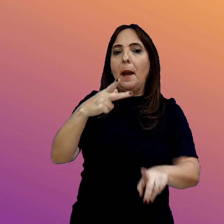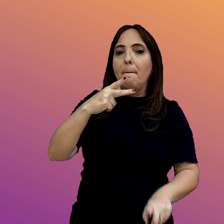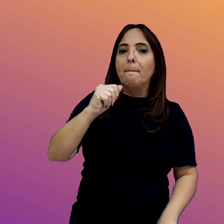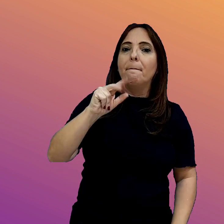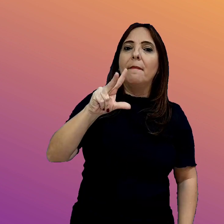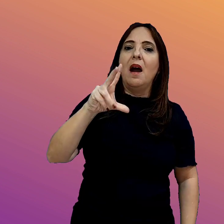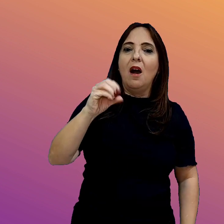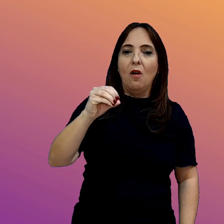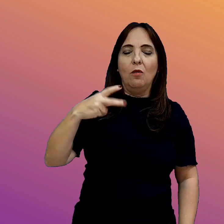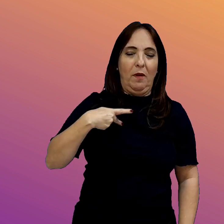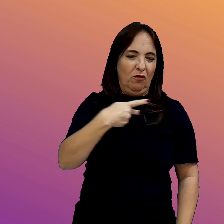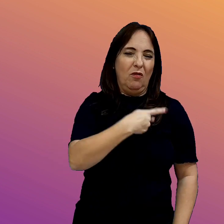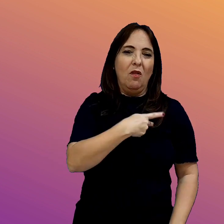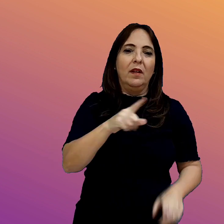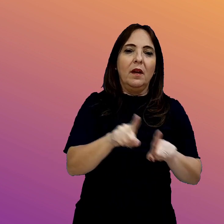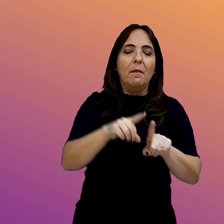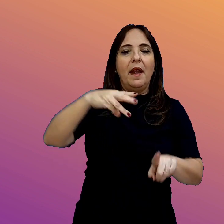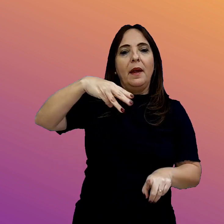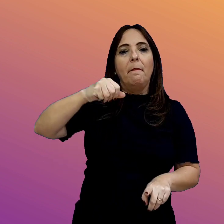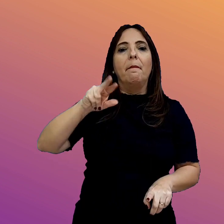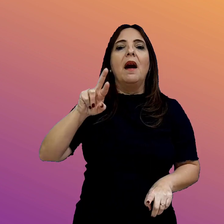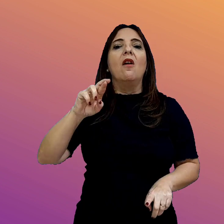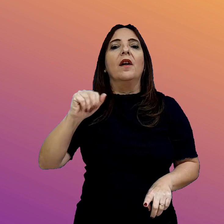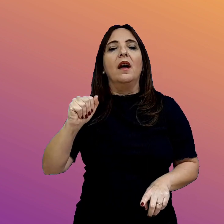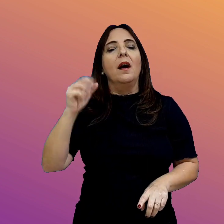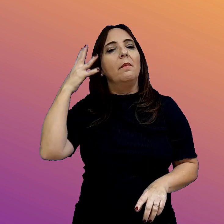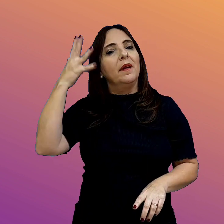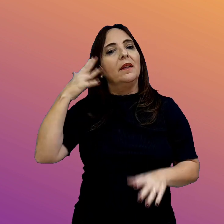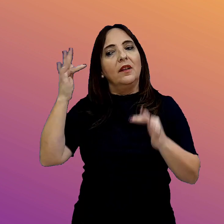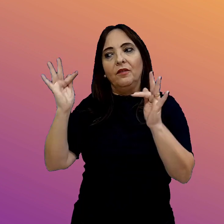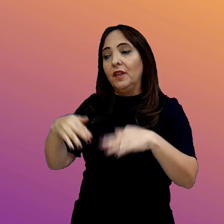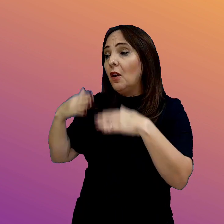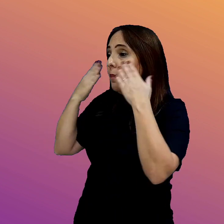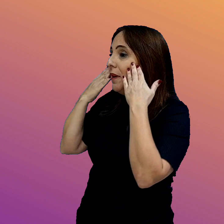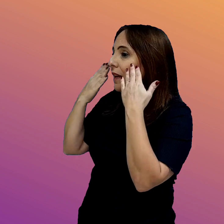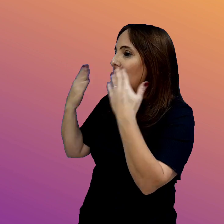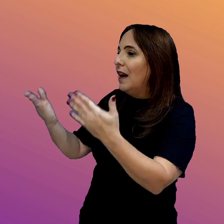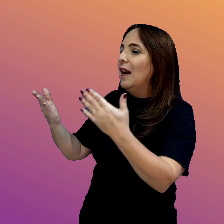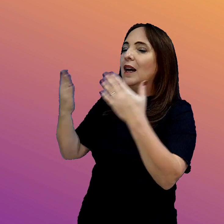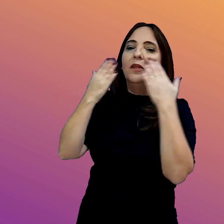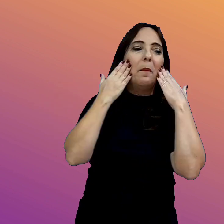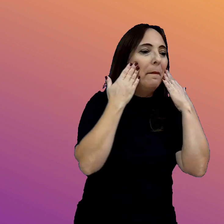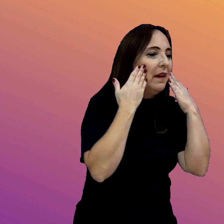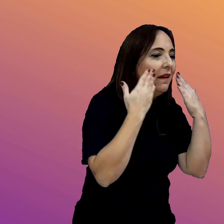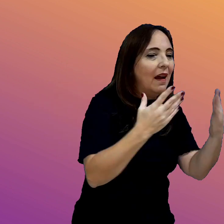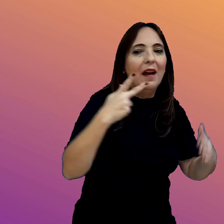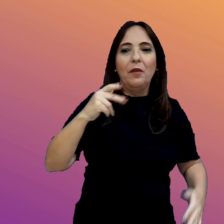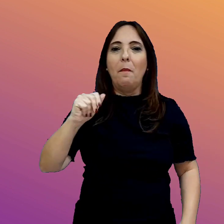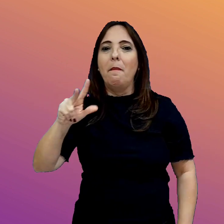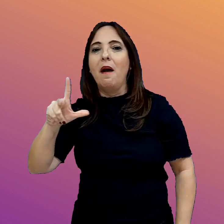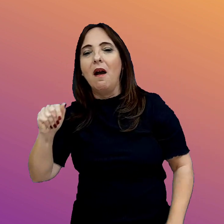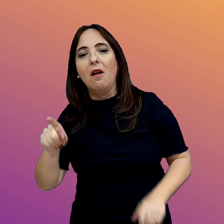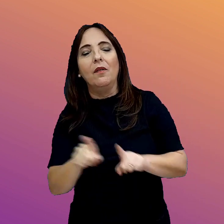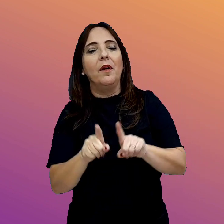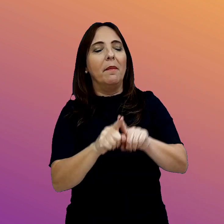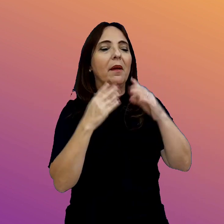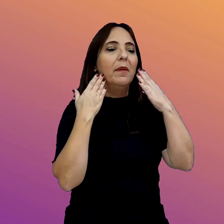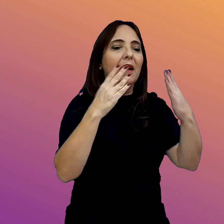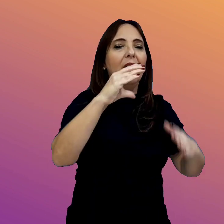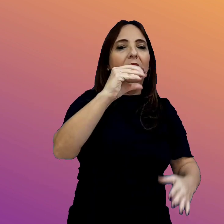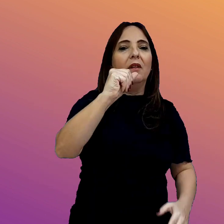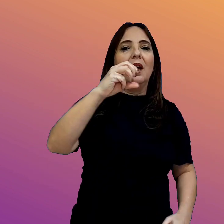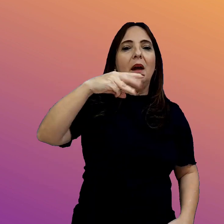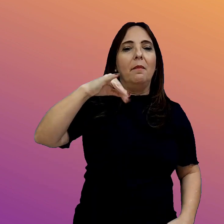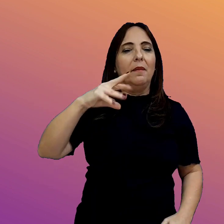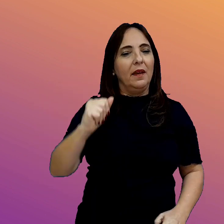mensagem final. Obrigado, Paula, obrigado, Camila. Privilégio estar com vocês e parabenizar vocês também